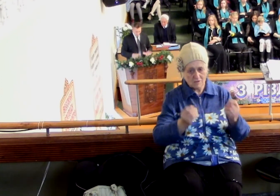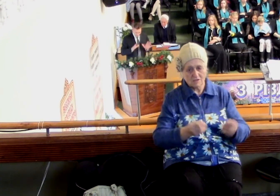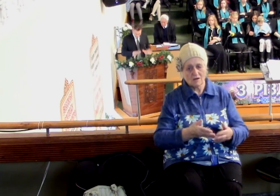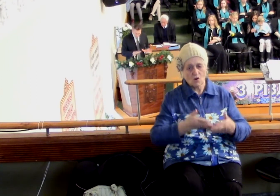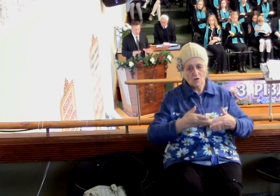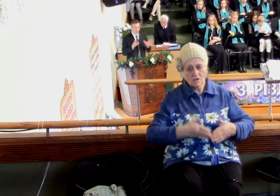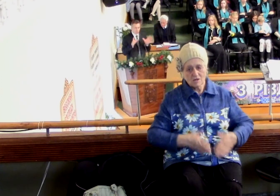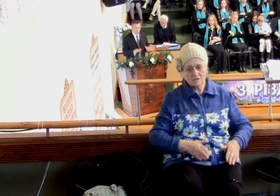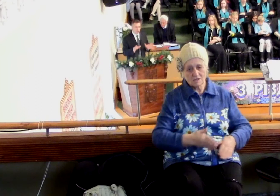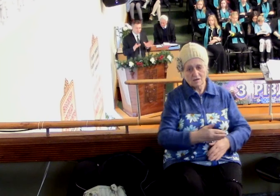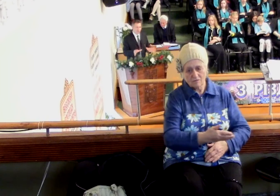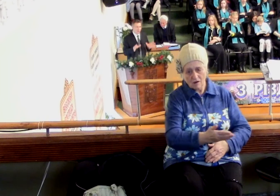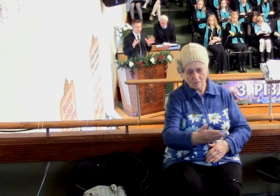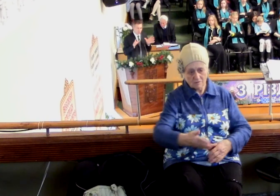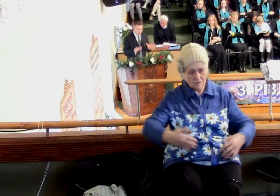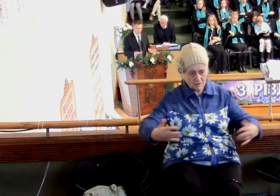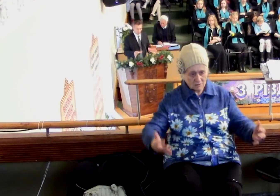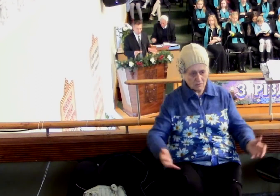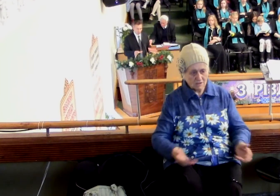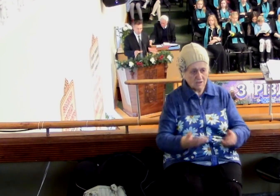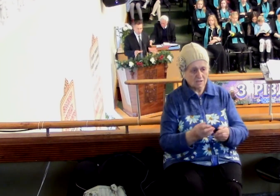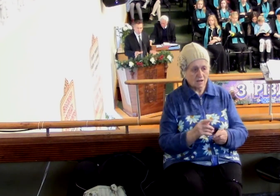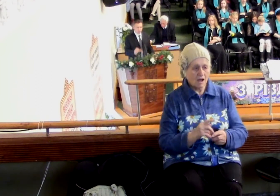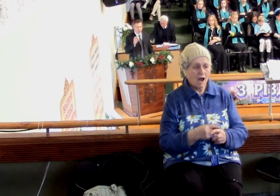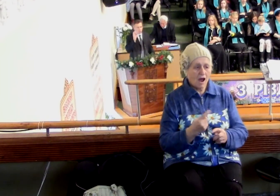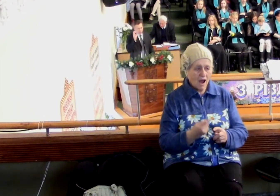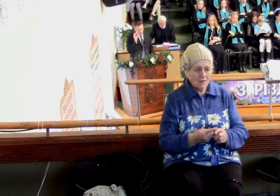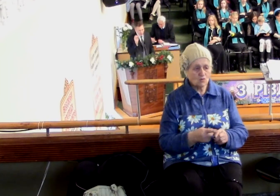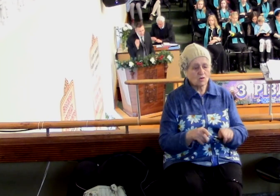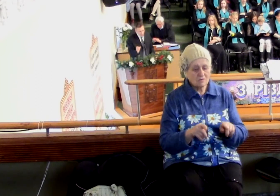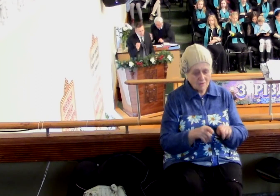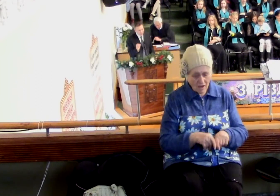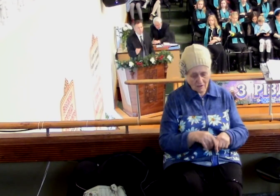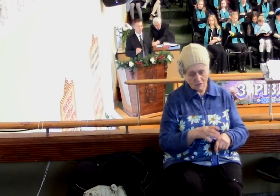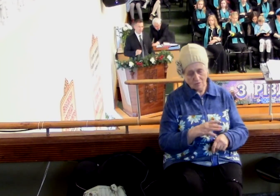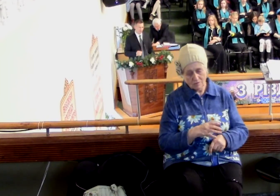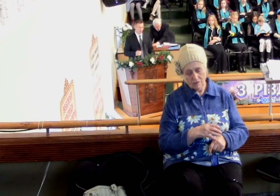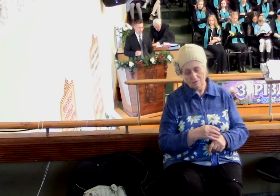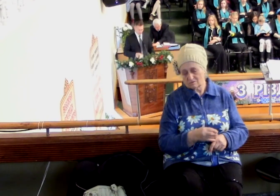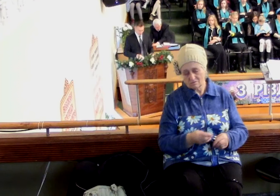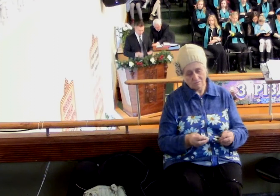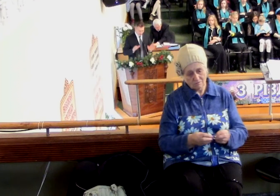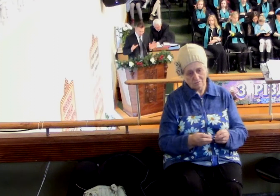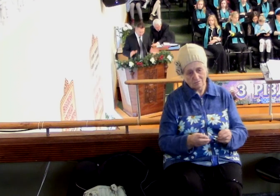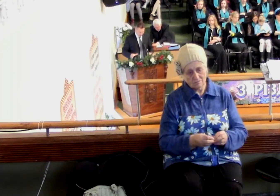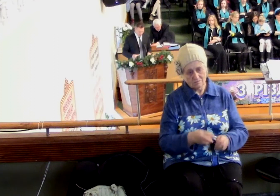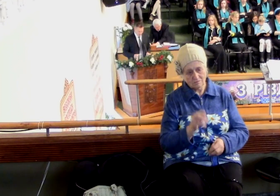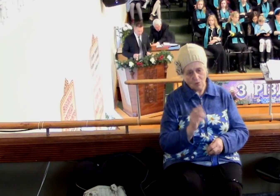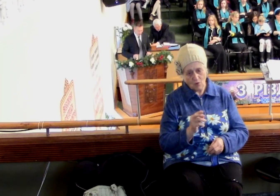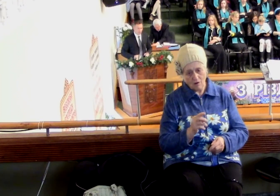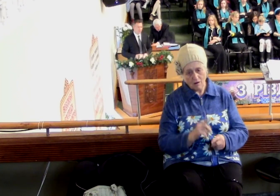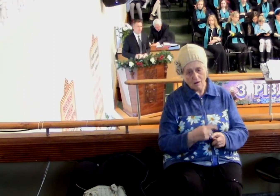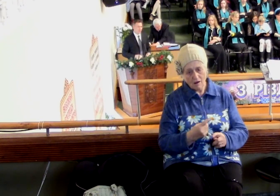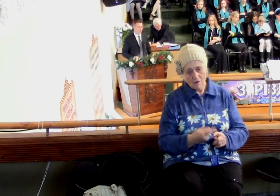Спаситель. Это был тот же самый Бог, тот же любящий Отец Небесный, который